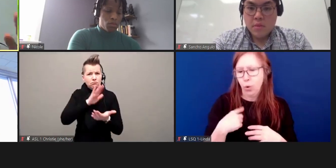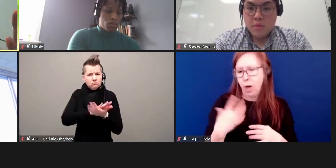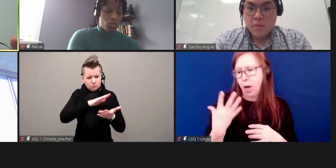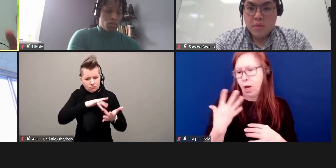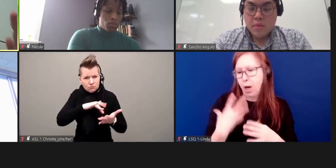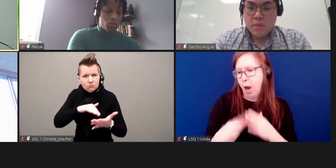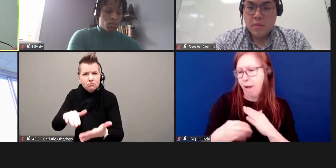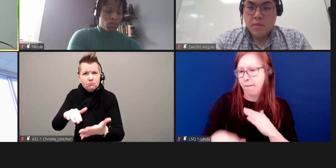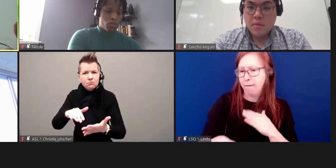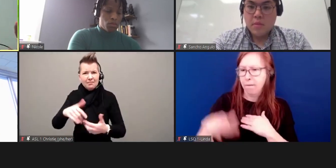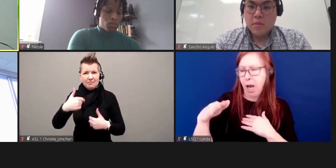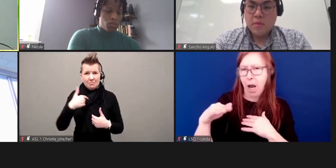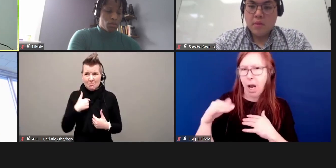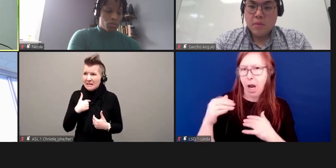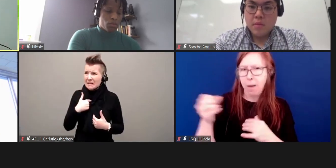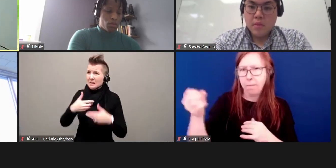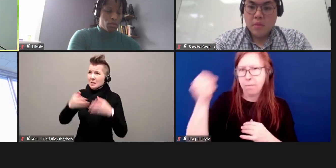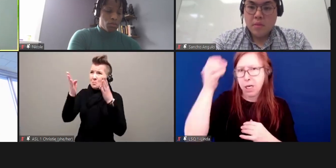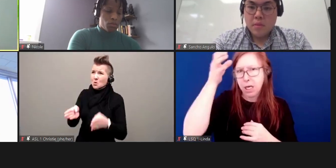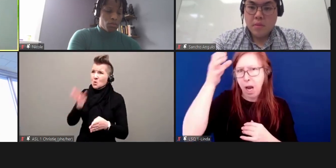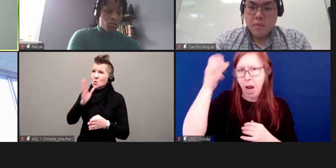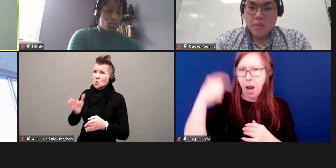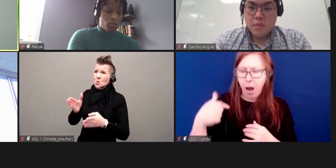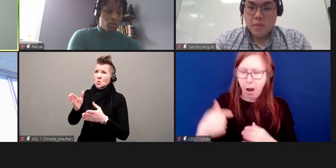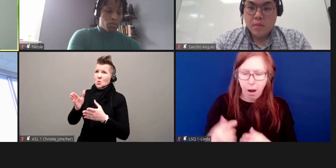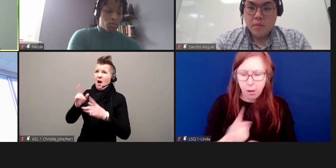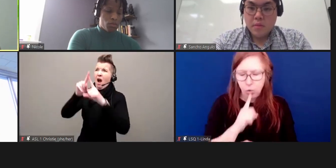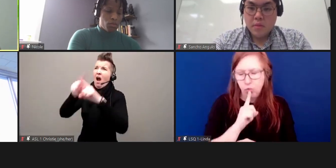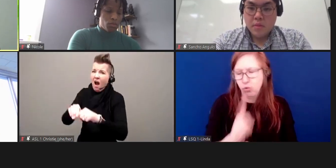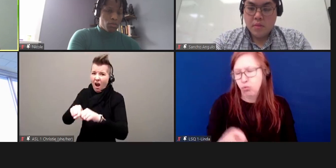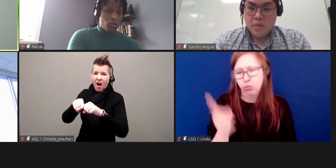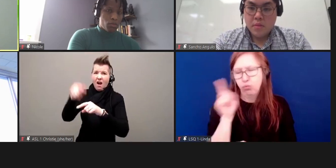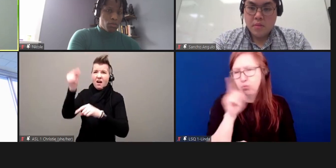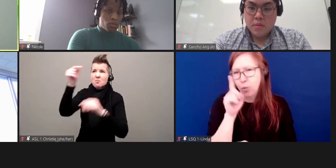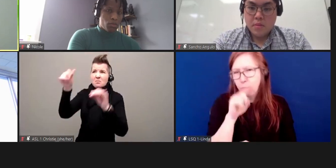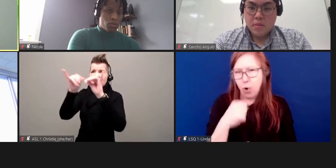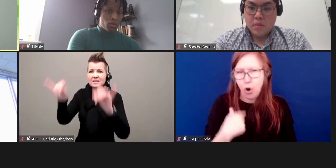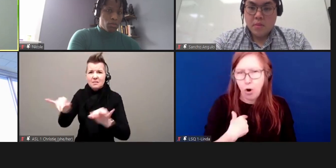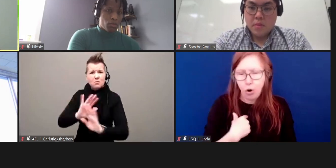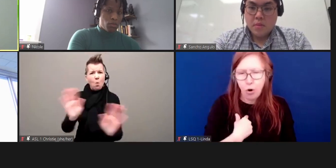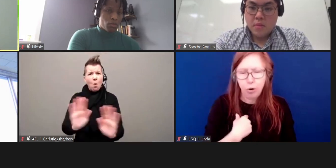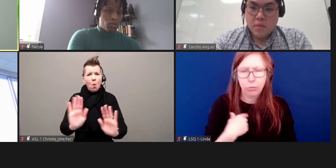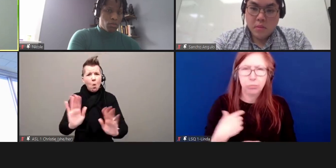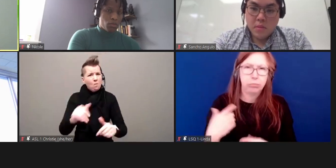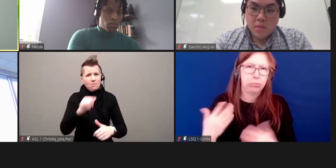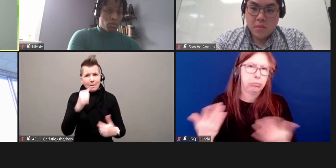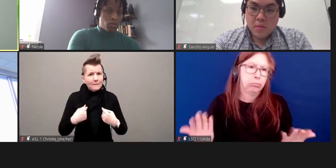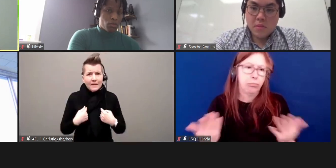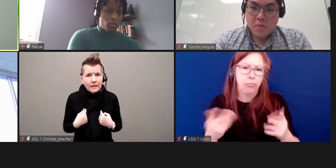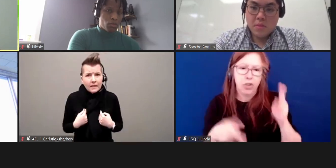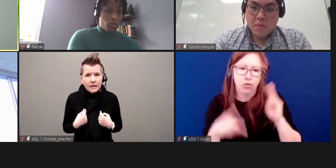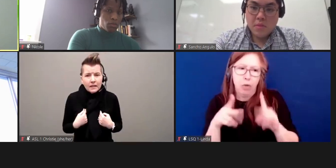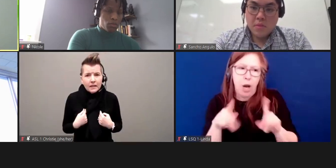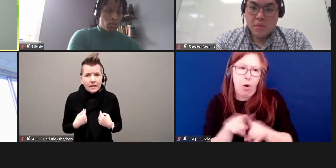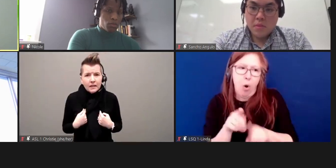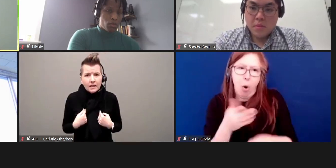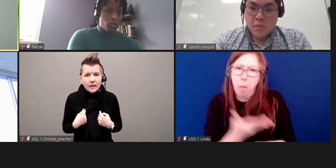pouvais certainement pas être une de ces gens-là.